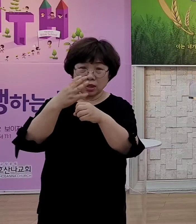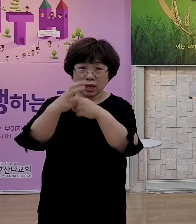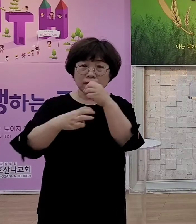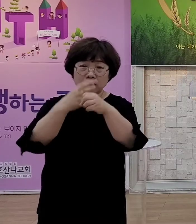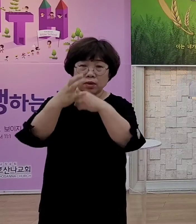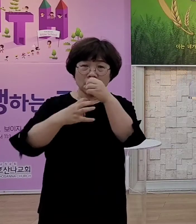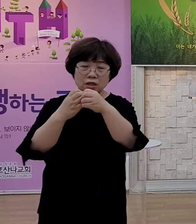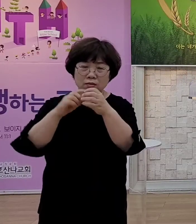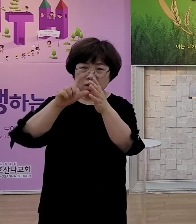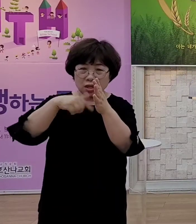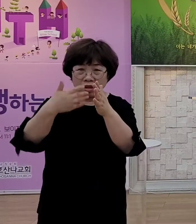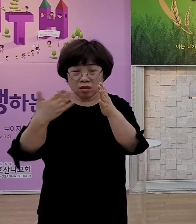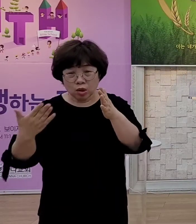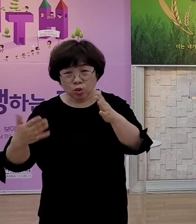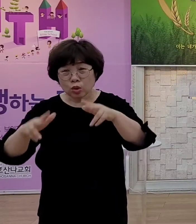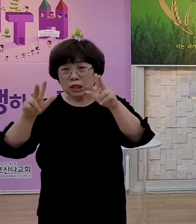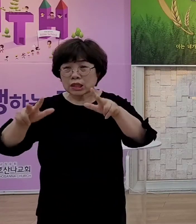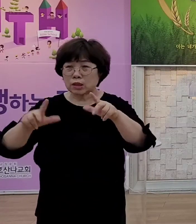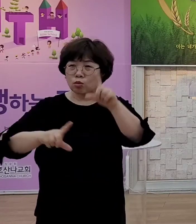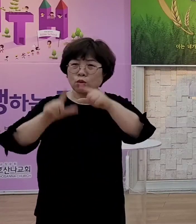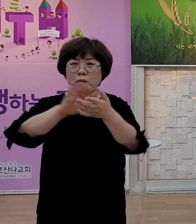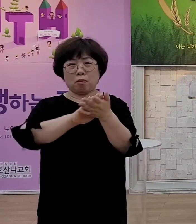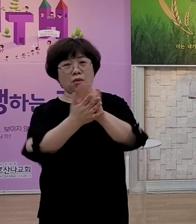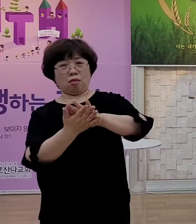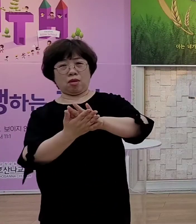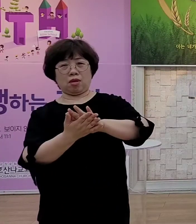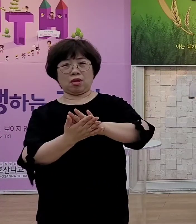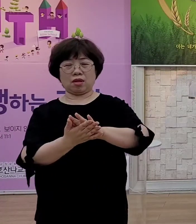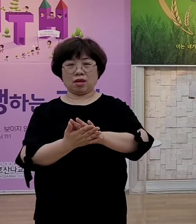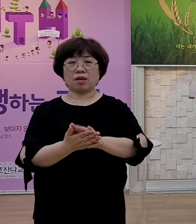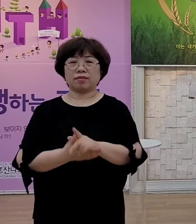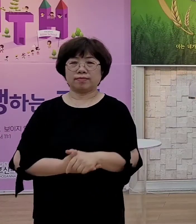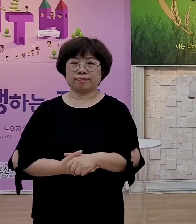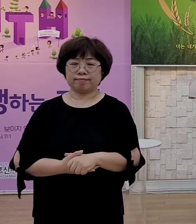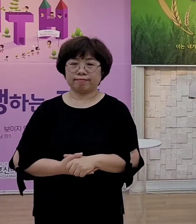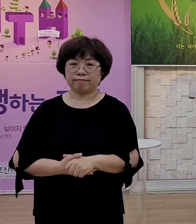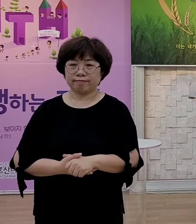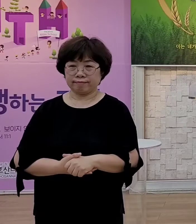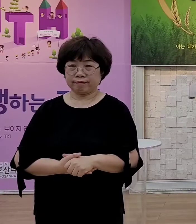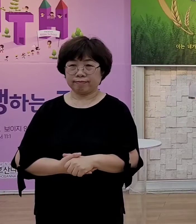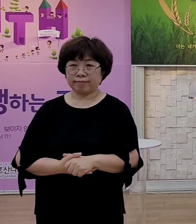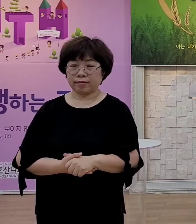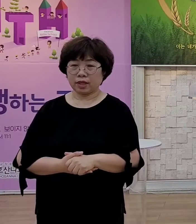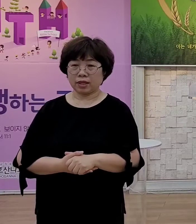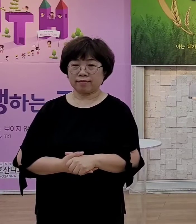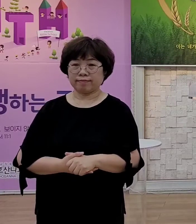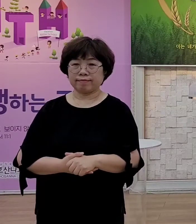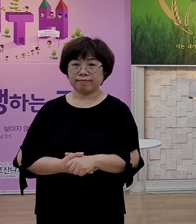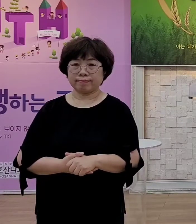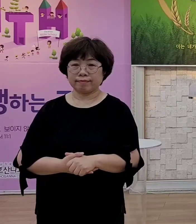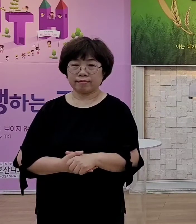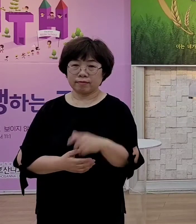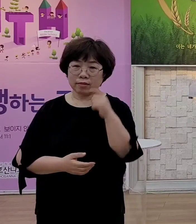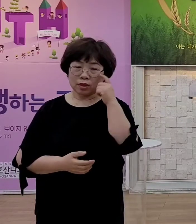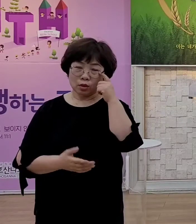정말 부모님들이 그렇게 자식들을 안 굶기려고 그게 최대 목적이에요. 근데 오늘날 그런 사람이 어디